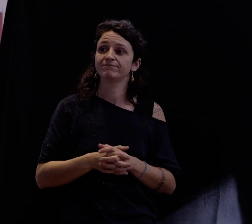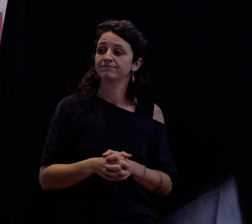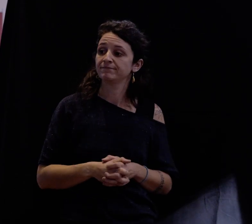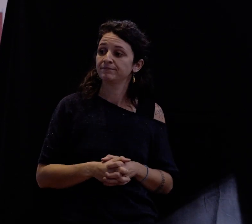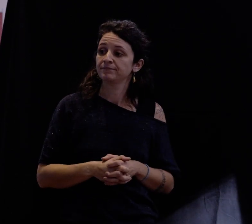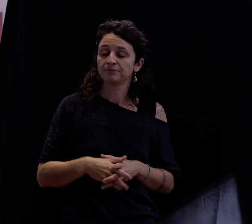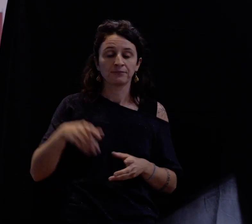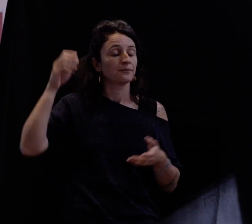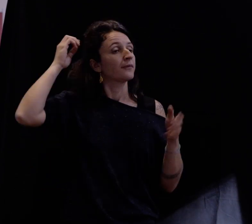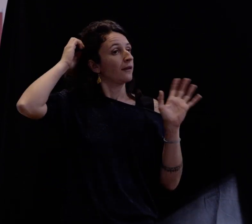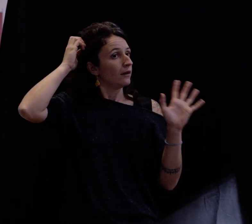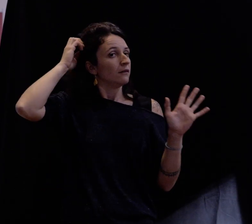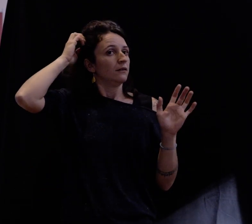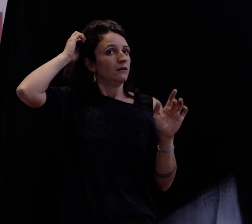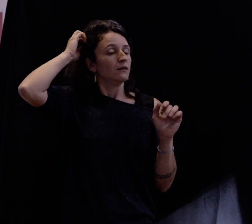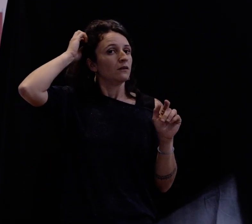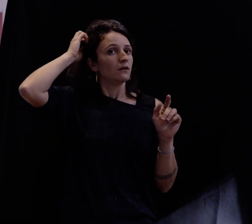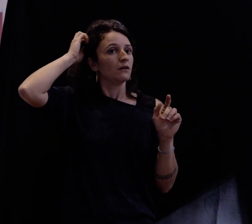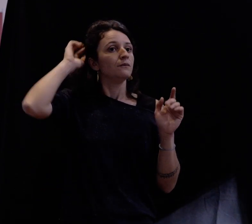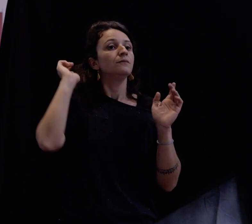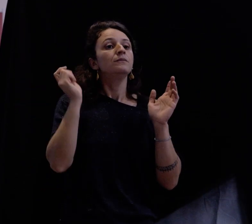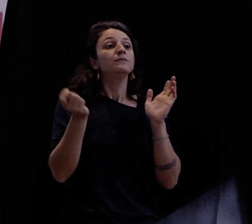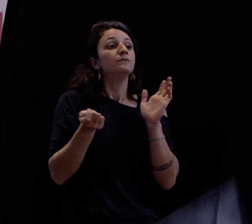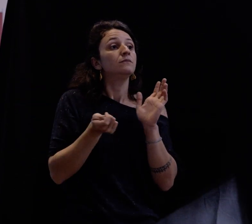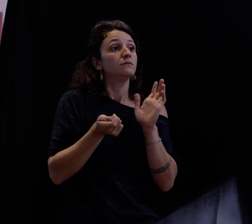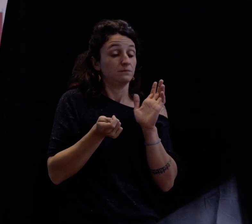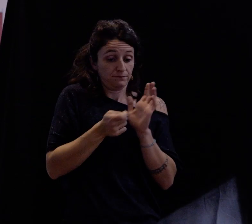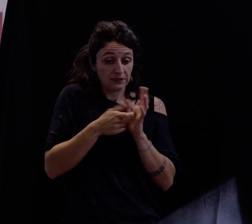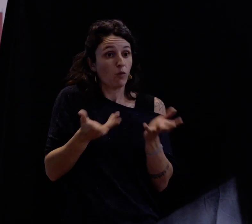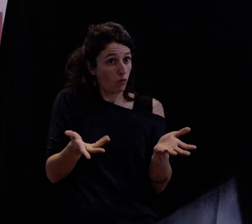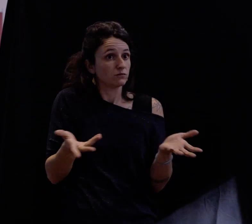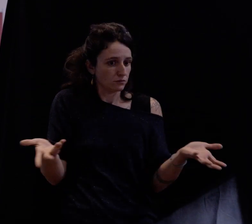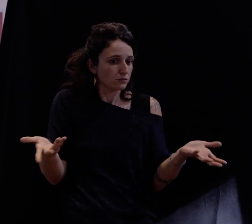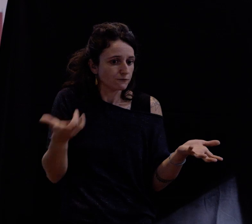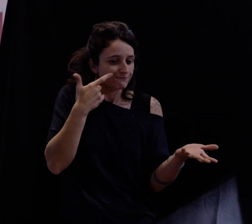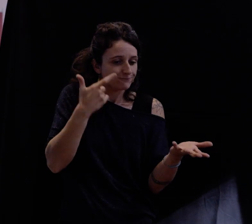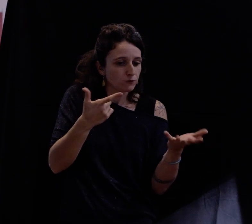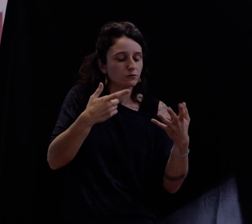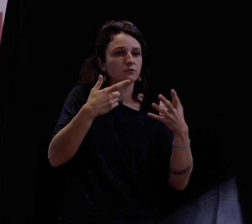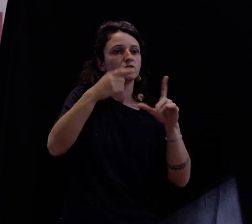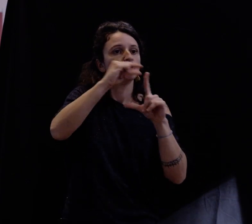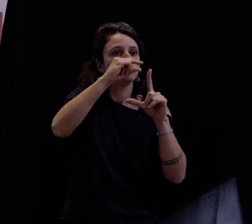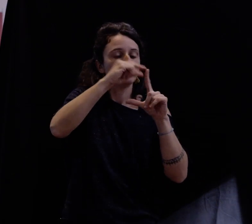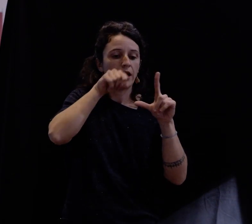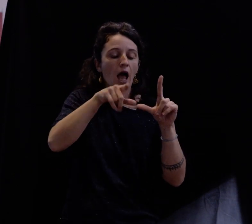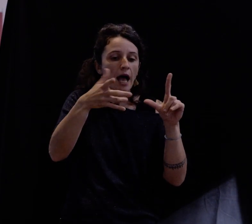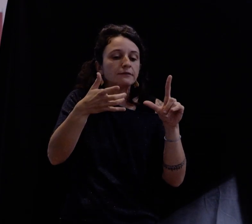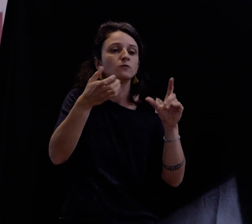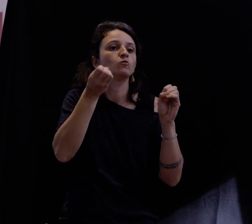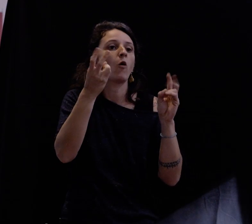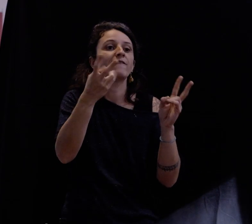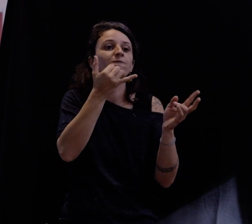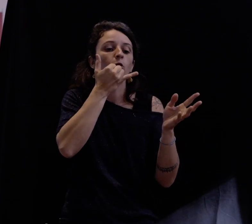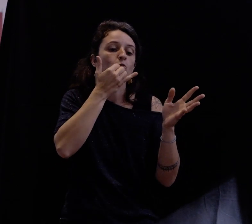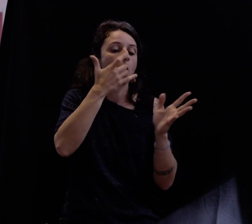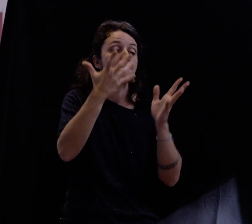Et la question qui se pose, c'est qu'une fois qu'on a déterminé, ok, donc on a vu qu'est-ce que c'était la faute, très bien, et j'en fais quoi de ce résultat?